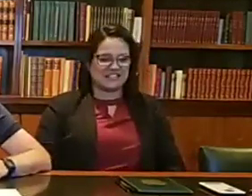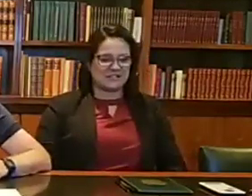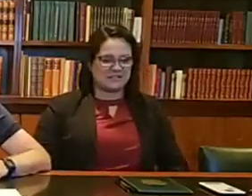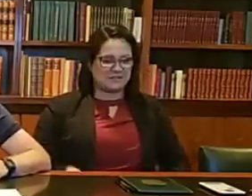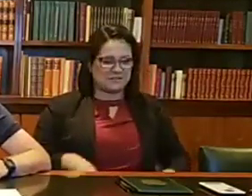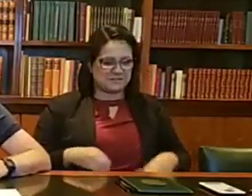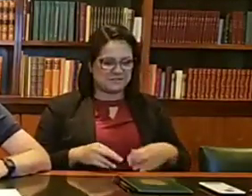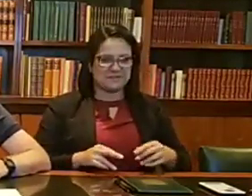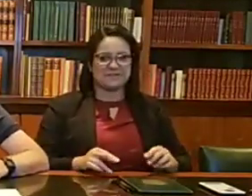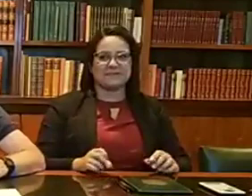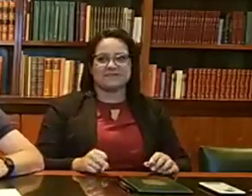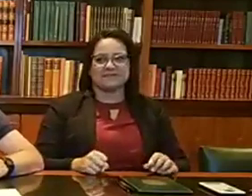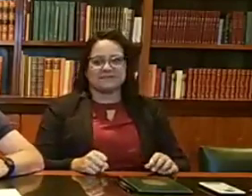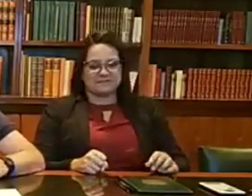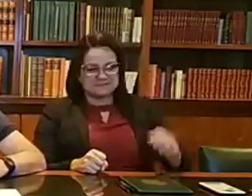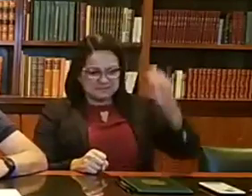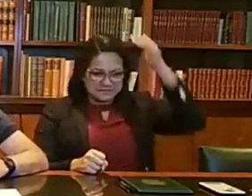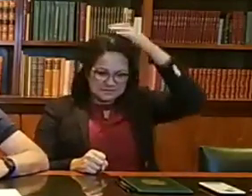Quinta-feira.